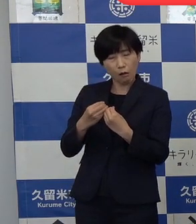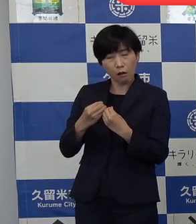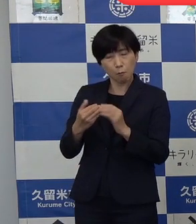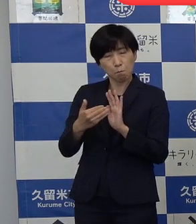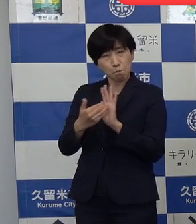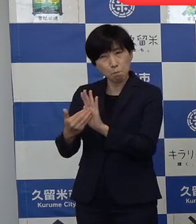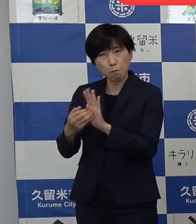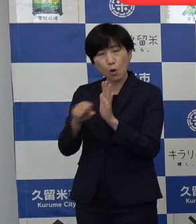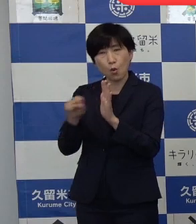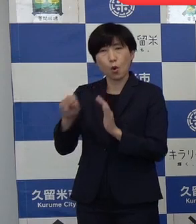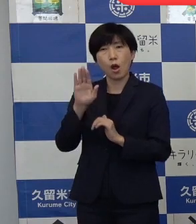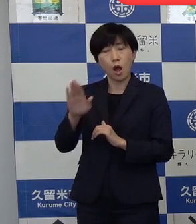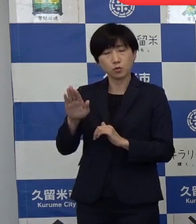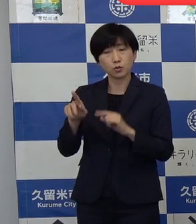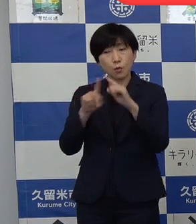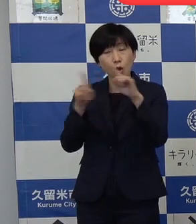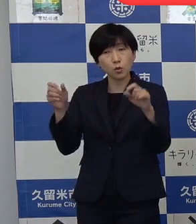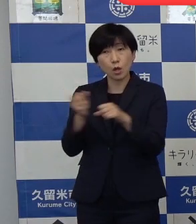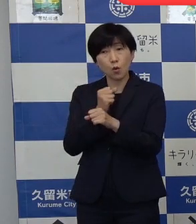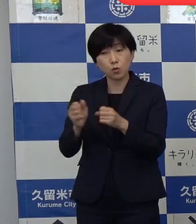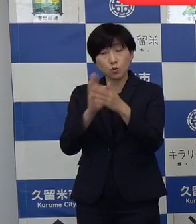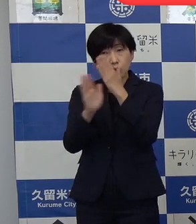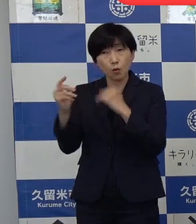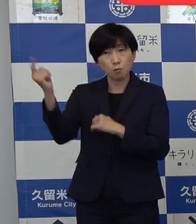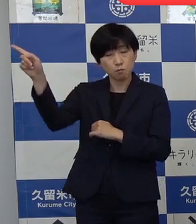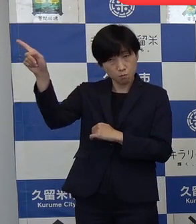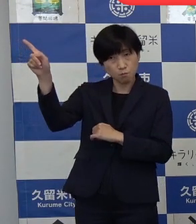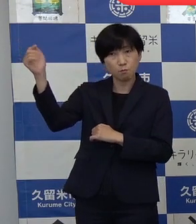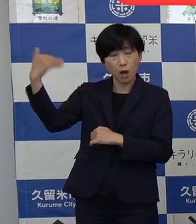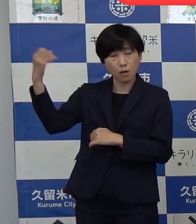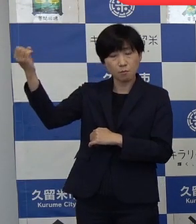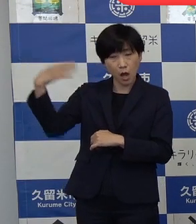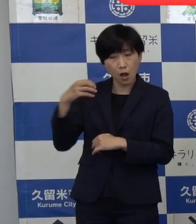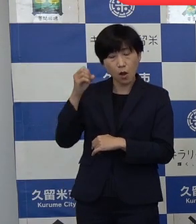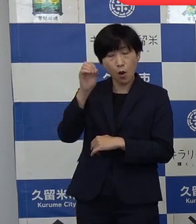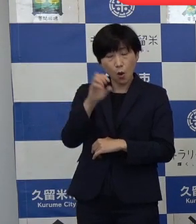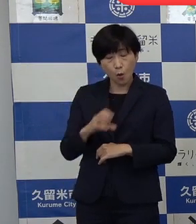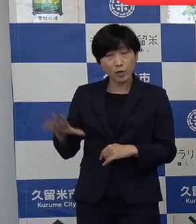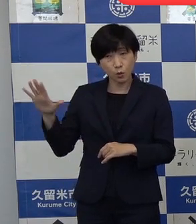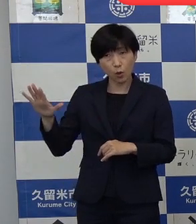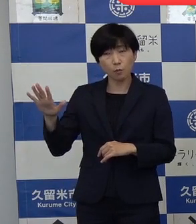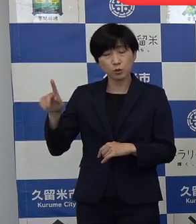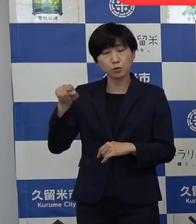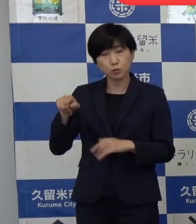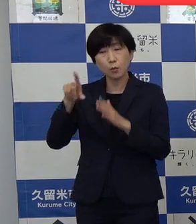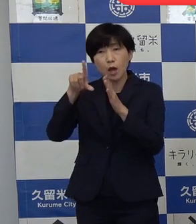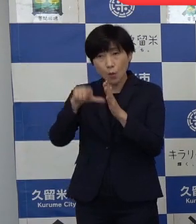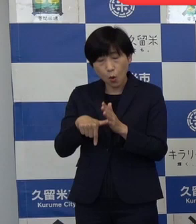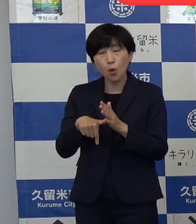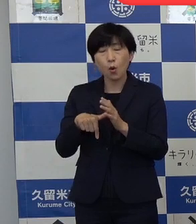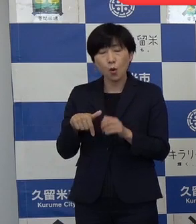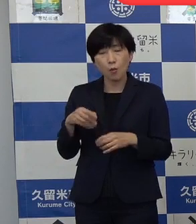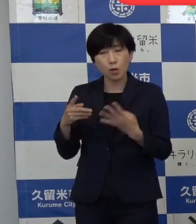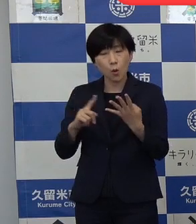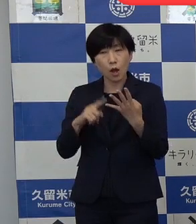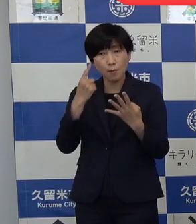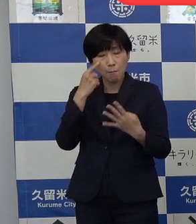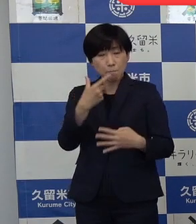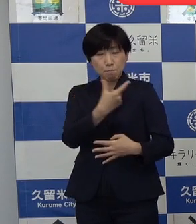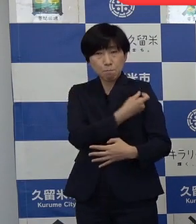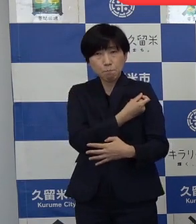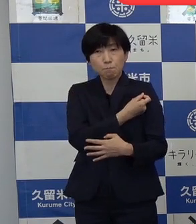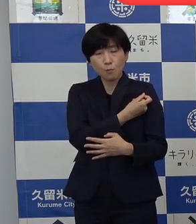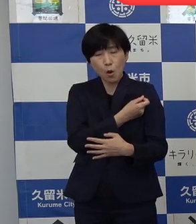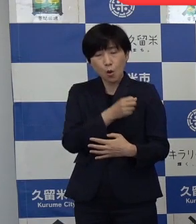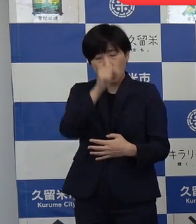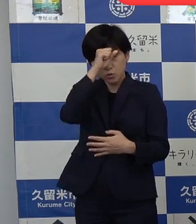が、厚労省によりますと、オミクロン株の流行化においても、4回目接種で重症